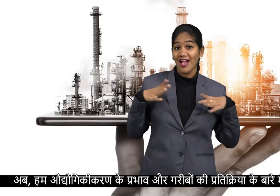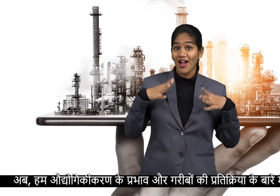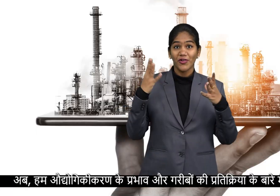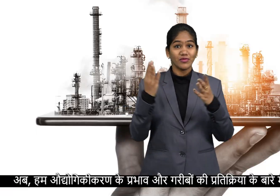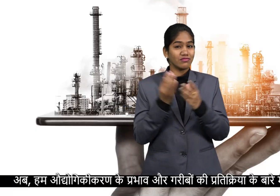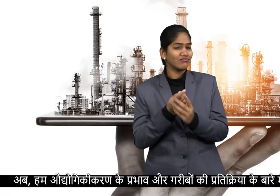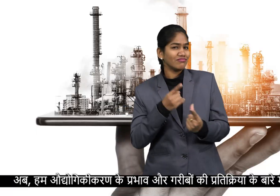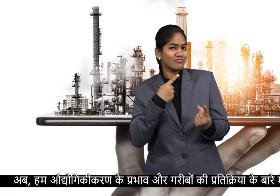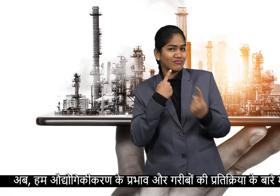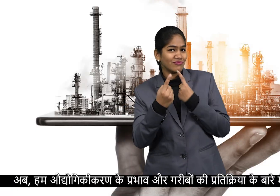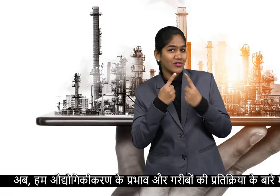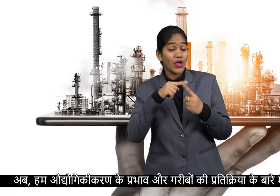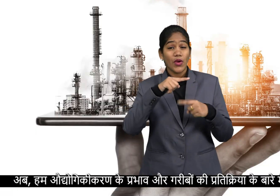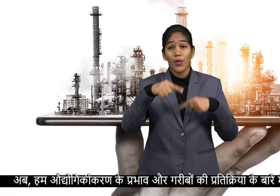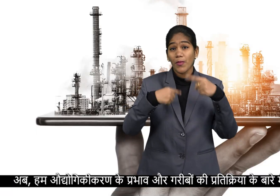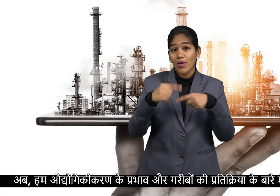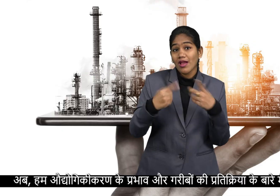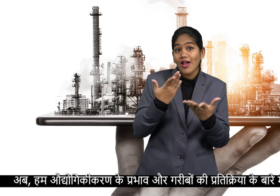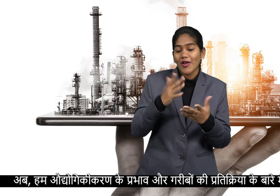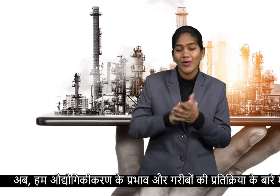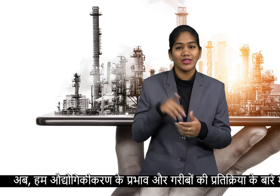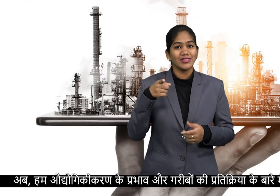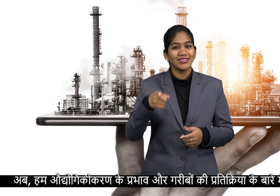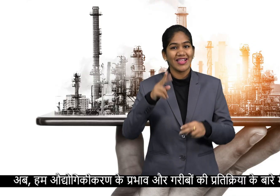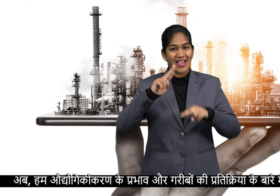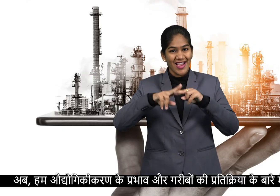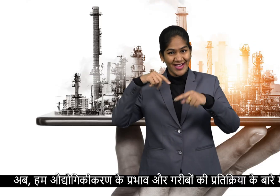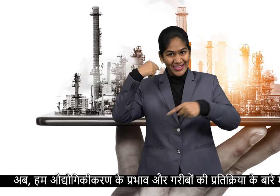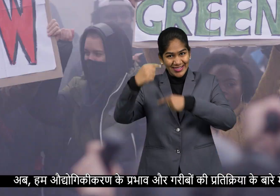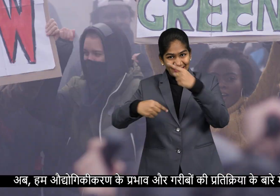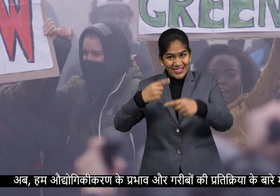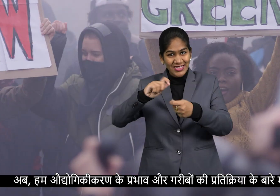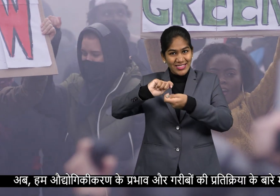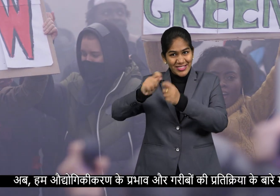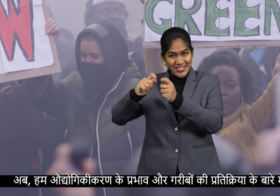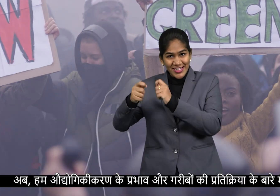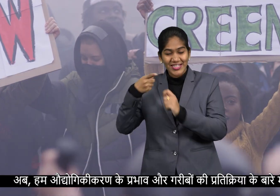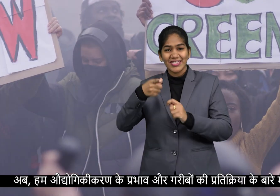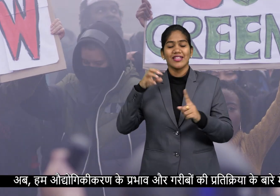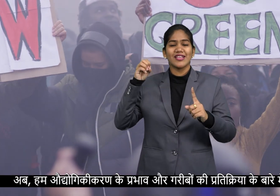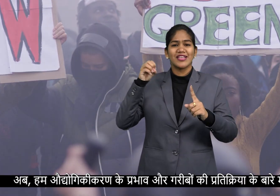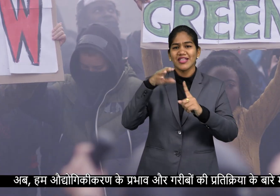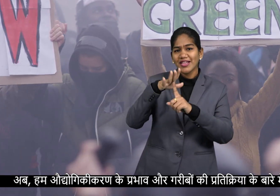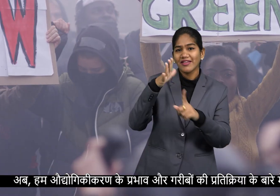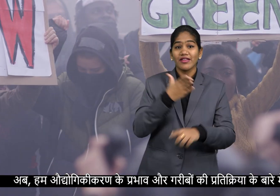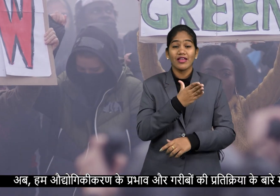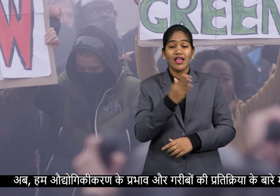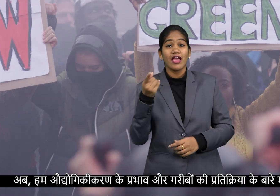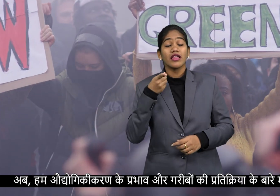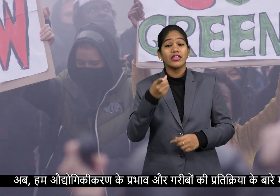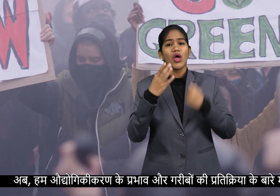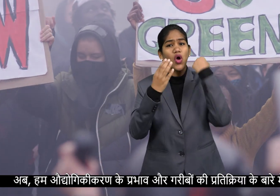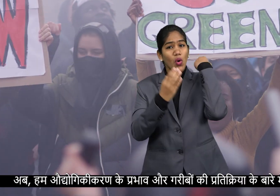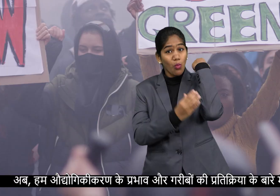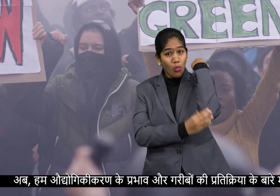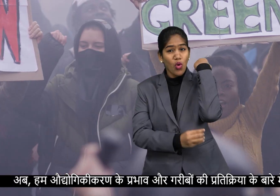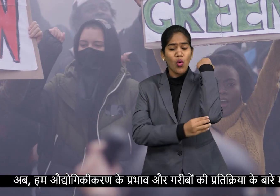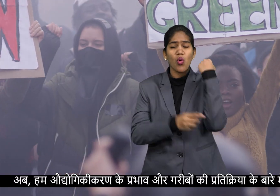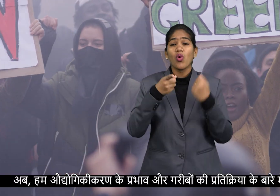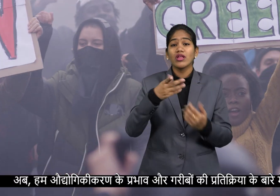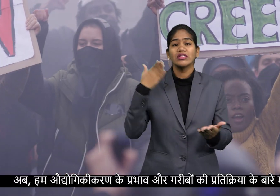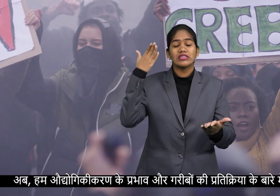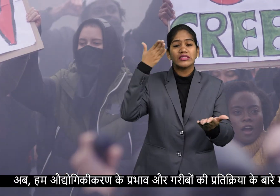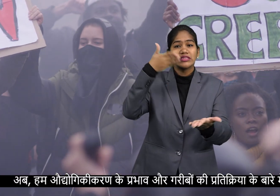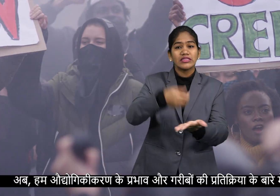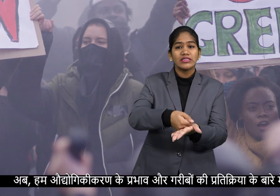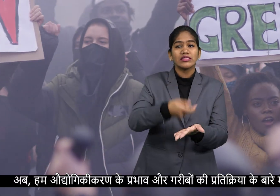अब हम औद्योगिकीकरण के प्रभाव और गरीबों की प्रतिक्रिया के बारे में